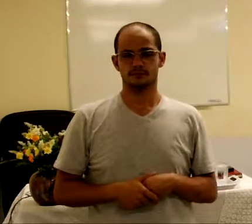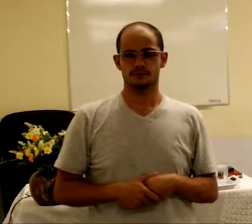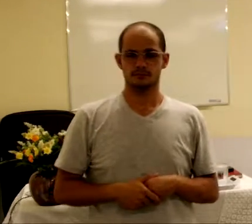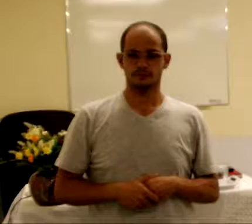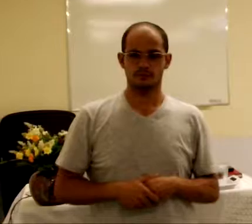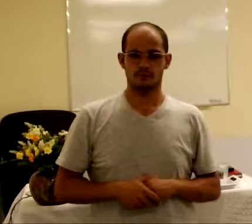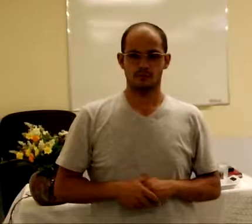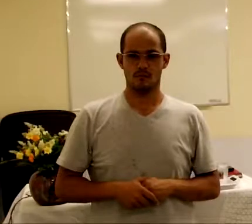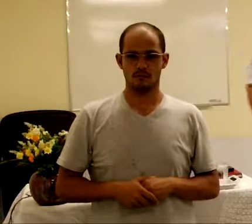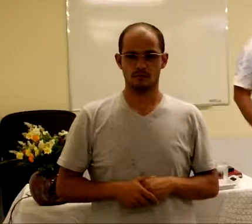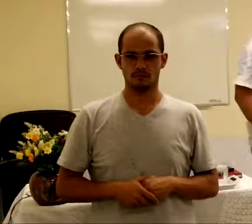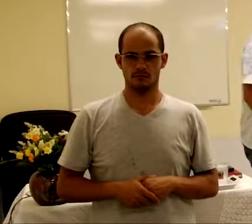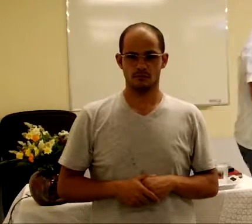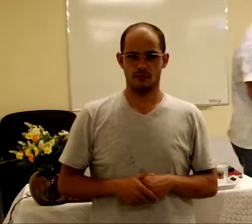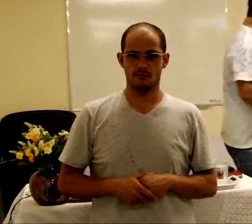para nós.